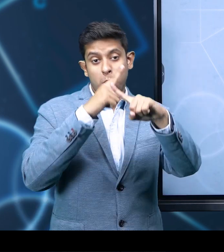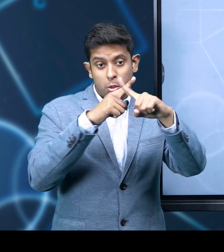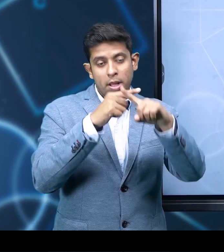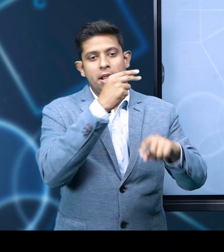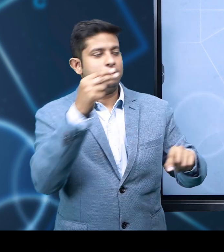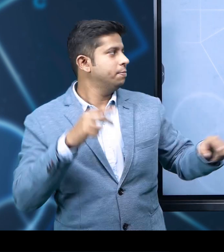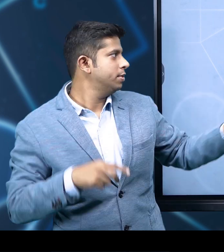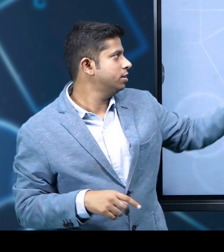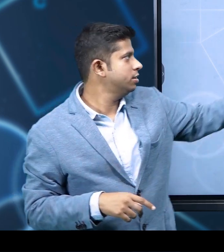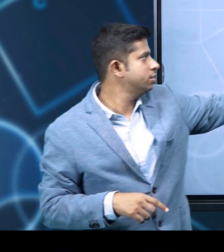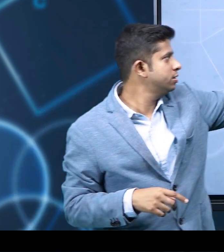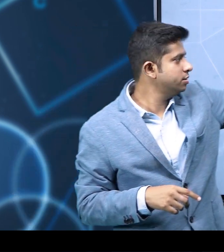गुणाकार,